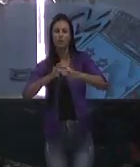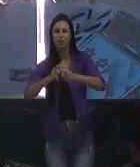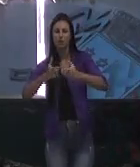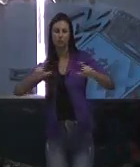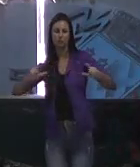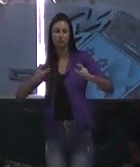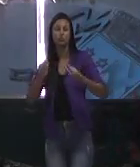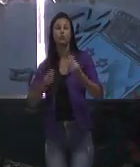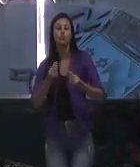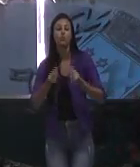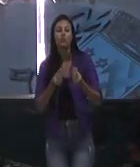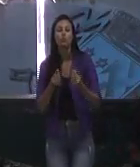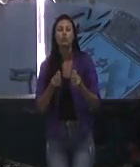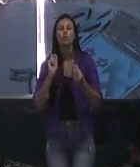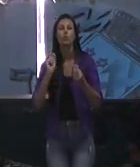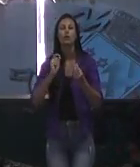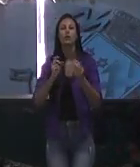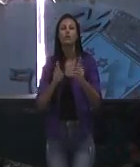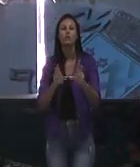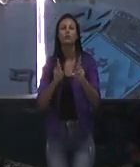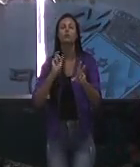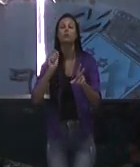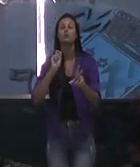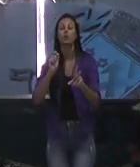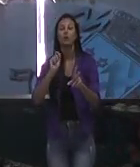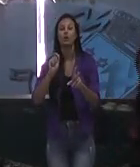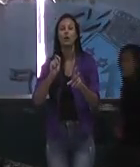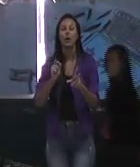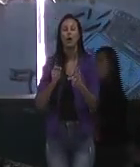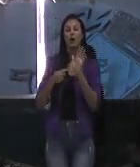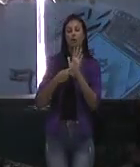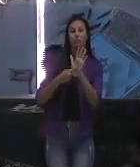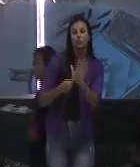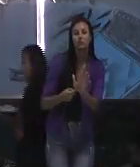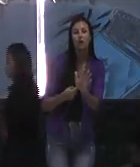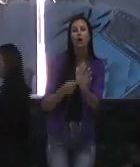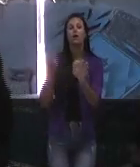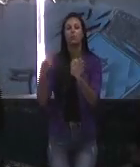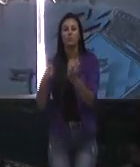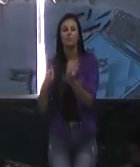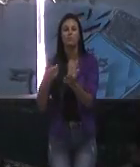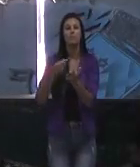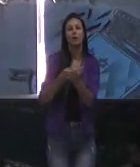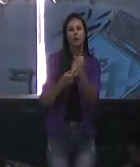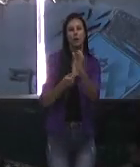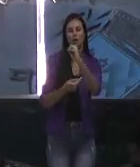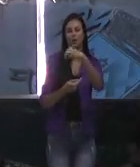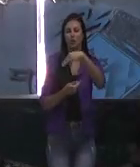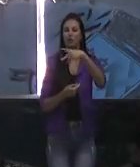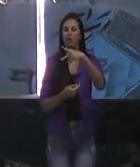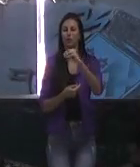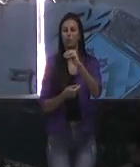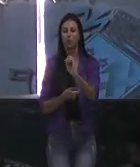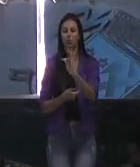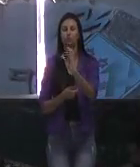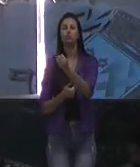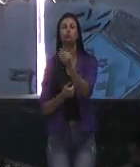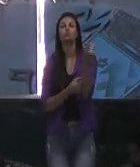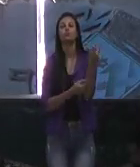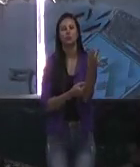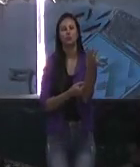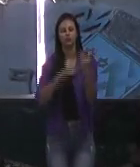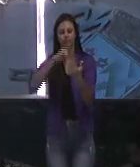e qual a atividade que ele desempenhava. Então tinha um peso para cada item desse e se chegava ao cálculo do alvará. Então isso